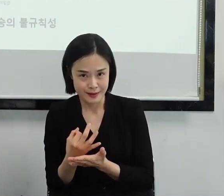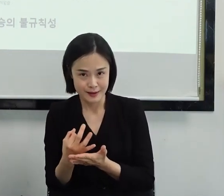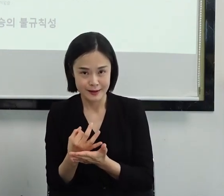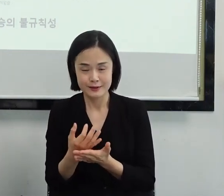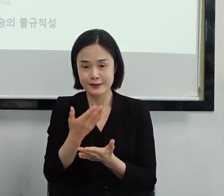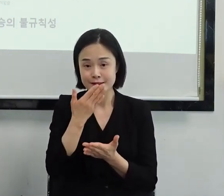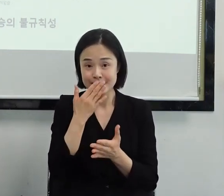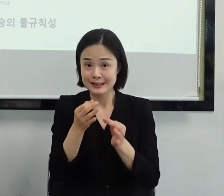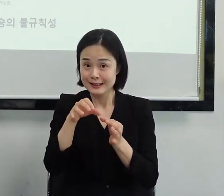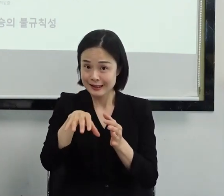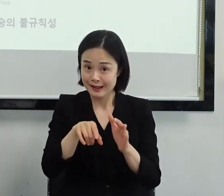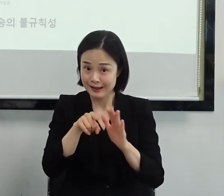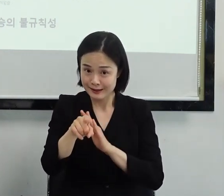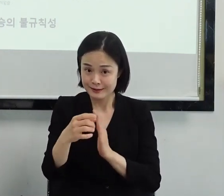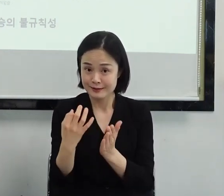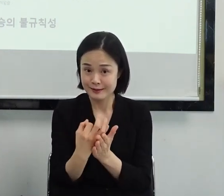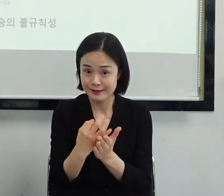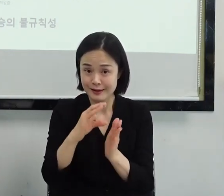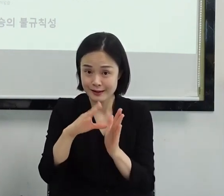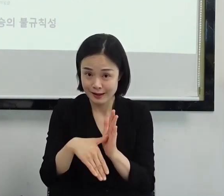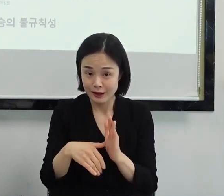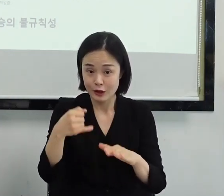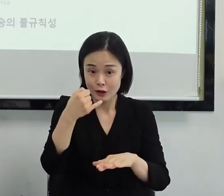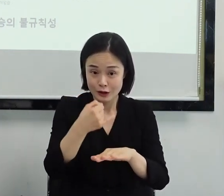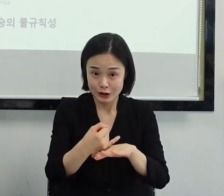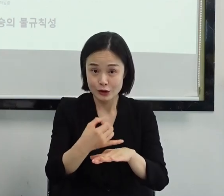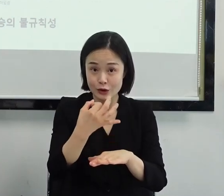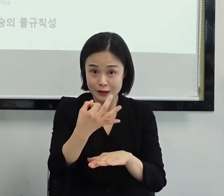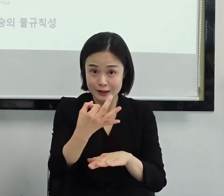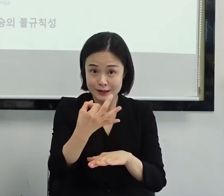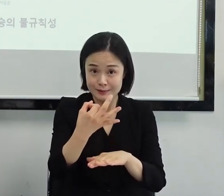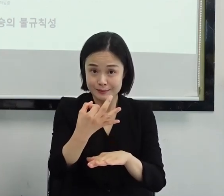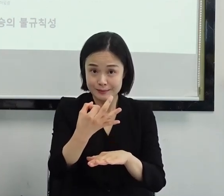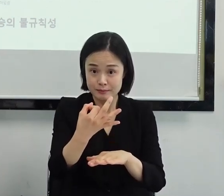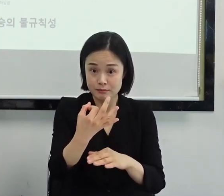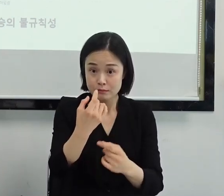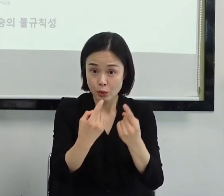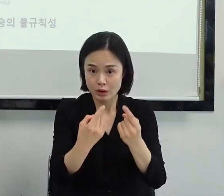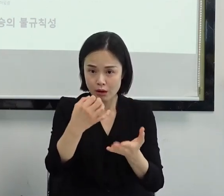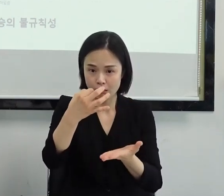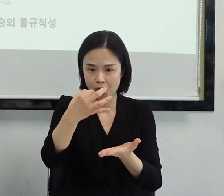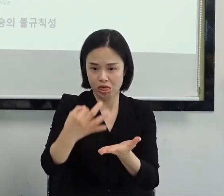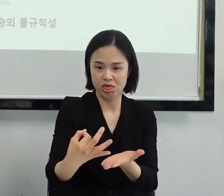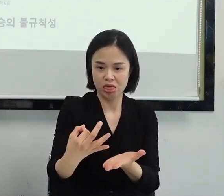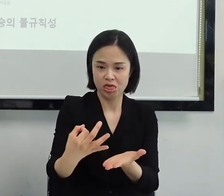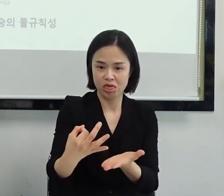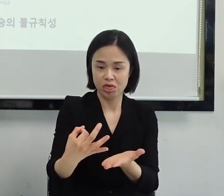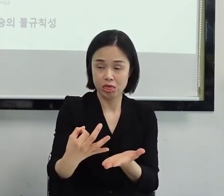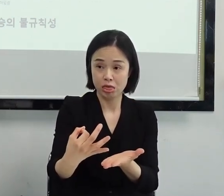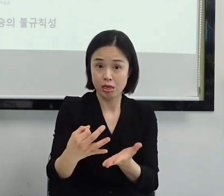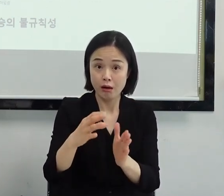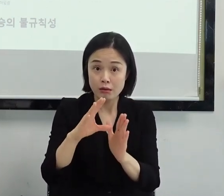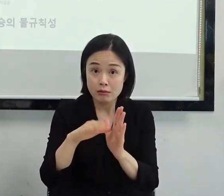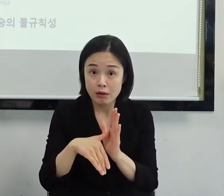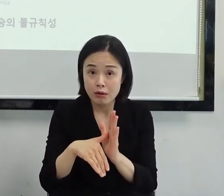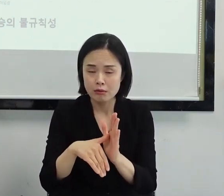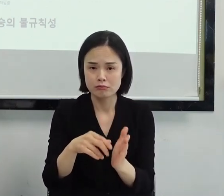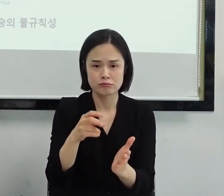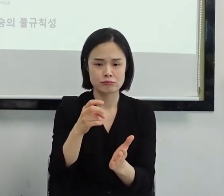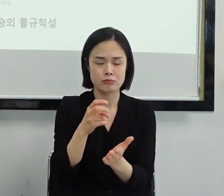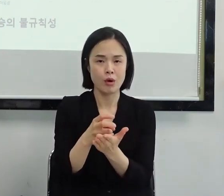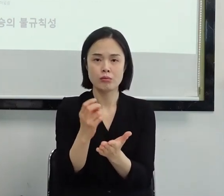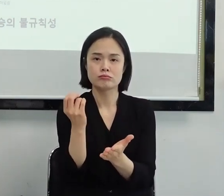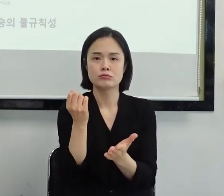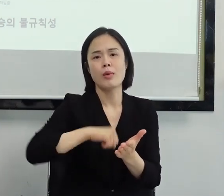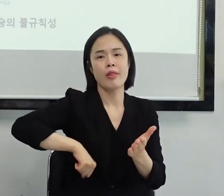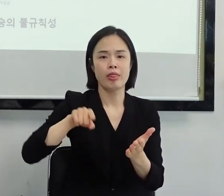때 최저임금보다 만약에 덜 주겠다 이렇게 얘기를 하면은 그거는 법적으로 안 되는 겁니다.